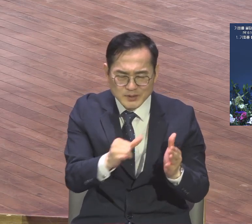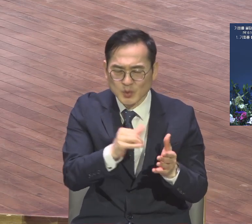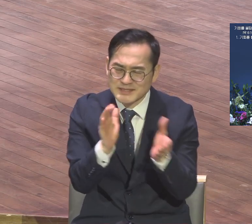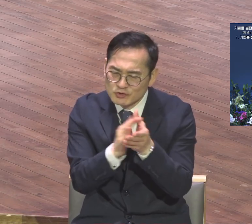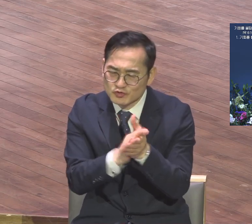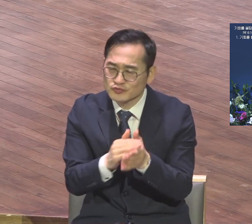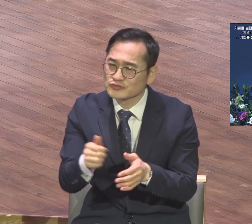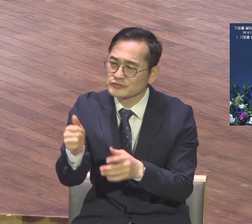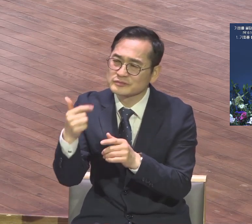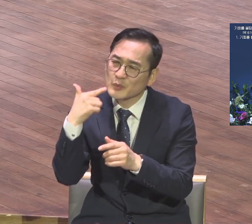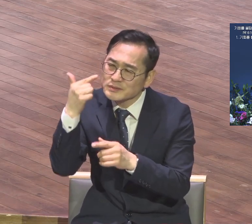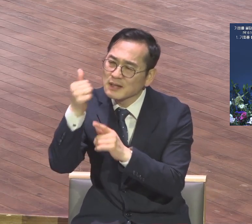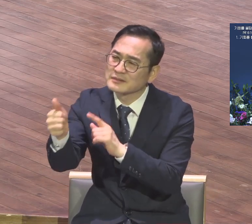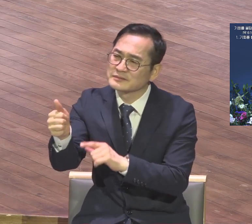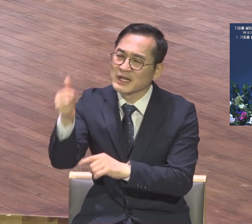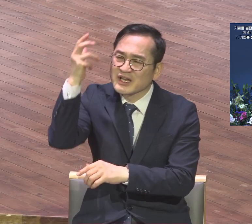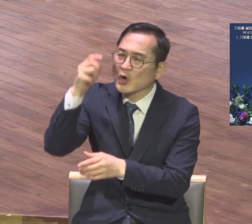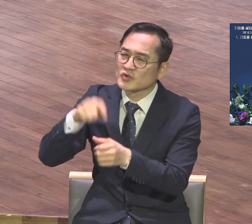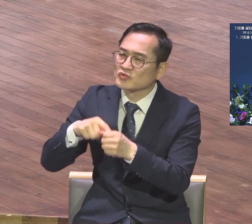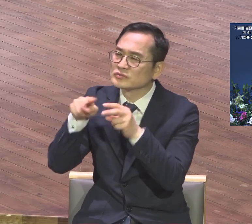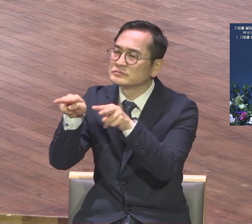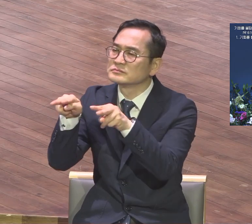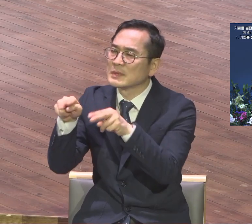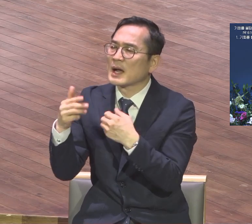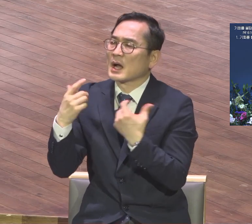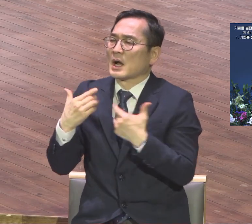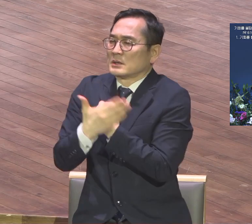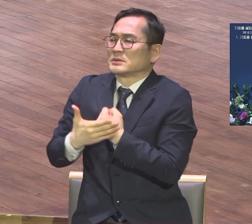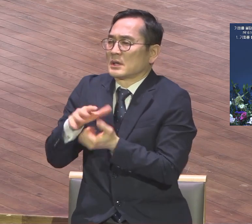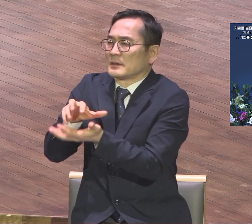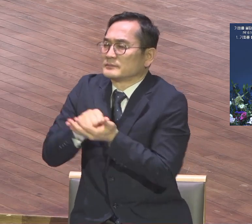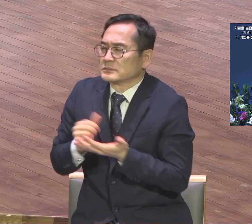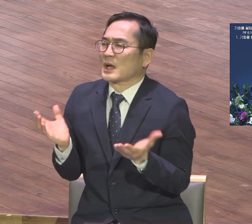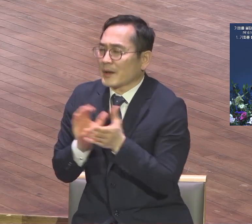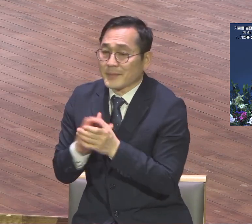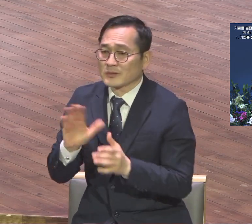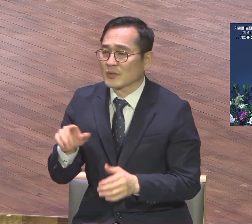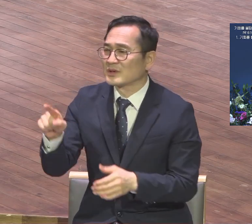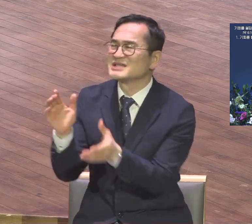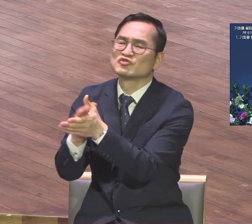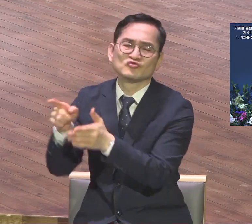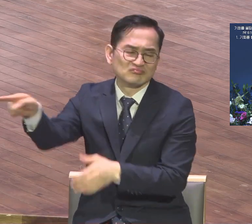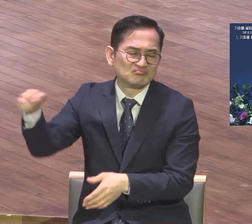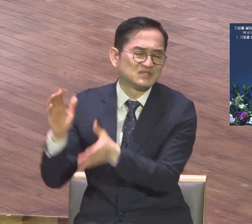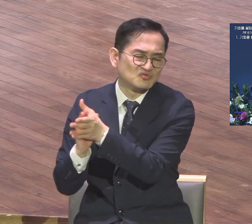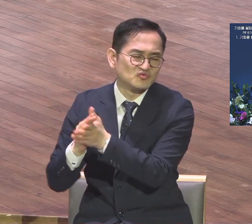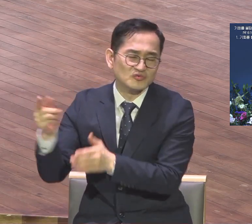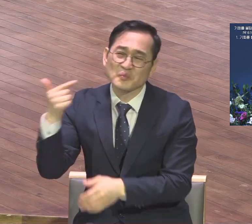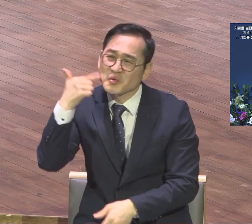그러나 영적으로 볼 수 있는 눈이 열려야 되거든. 그래야 은혜를 받지요.